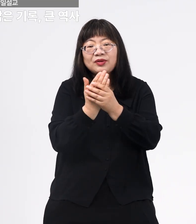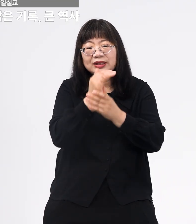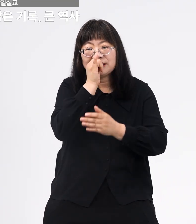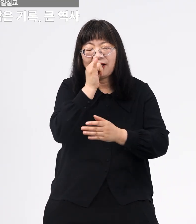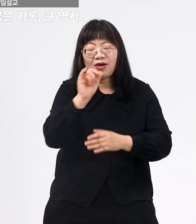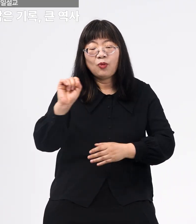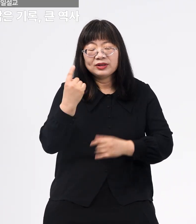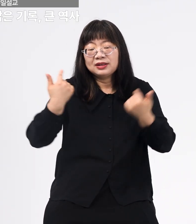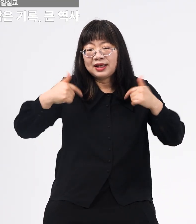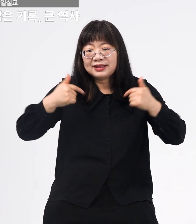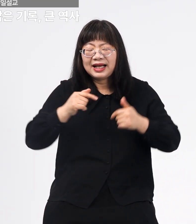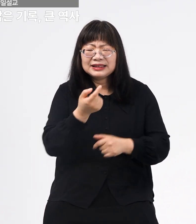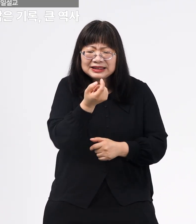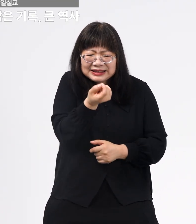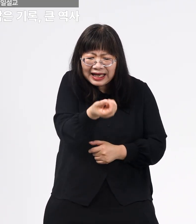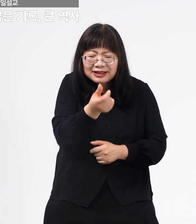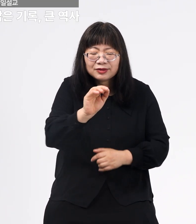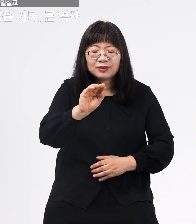나는 법입니다.